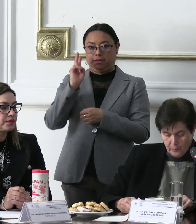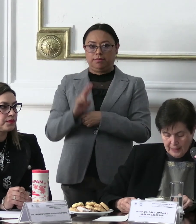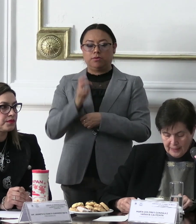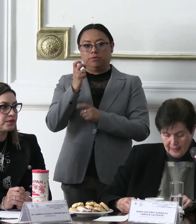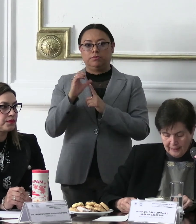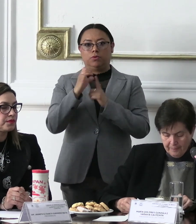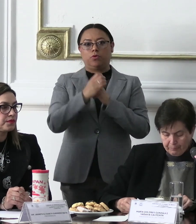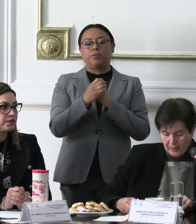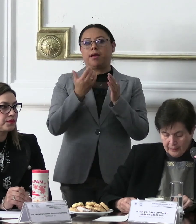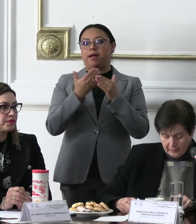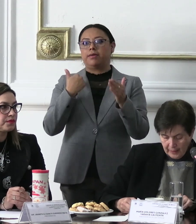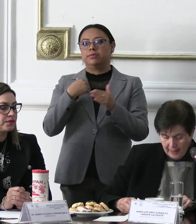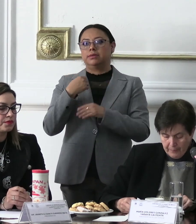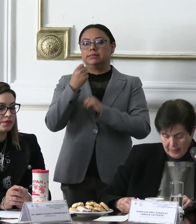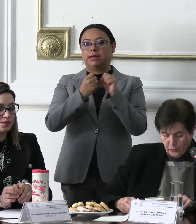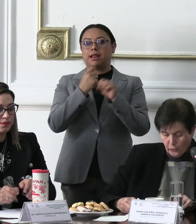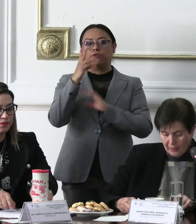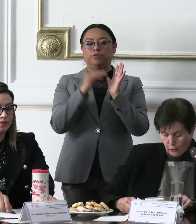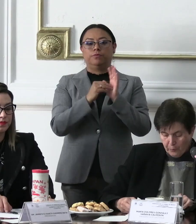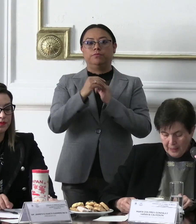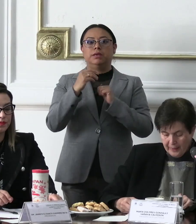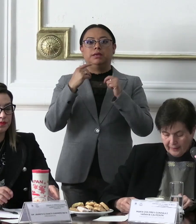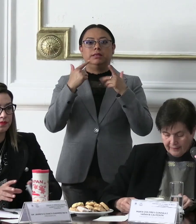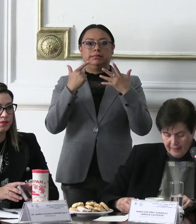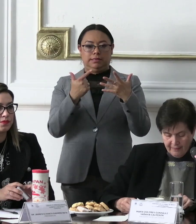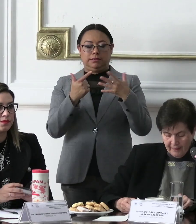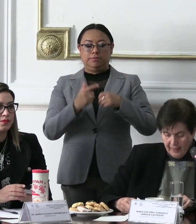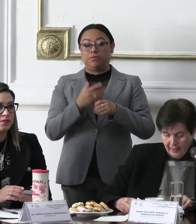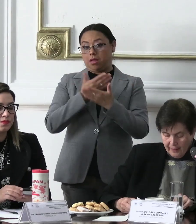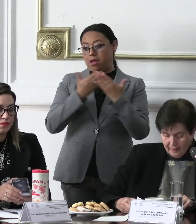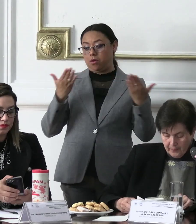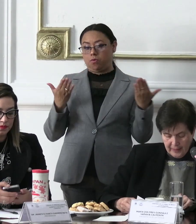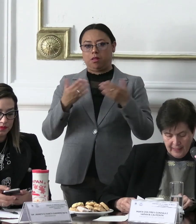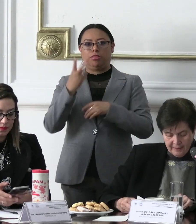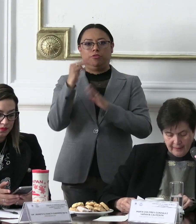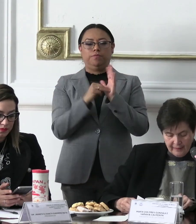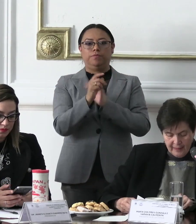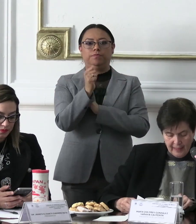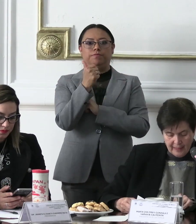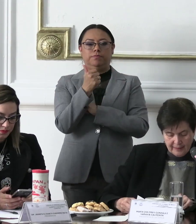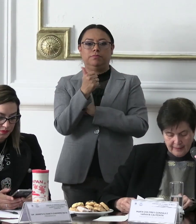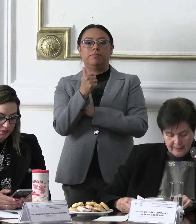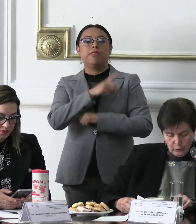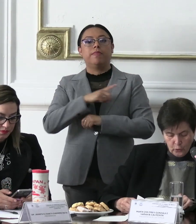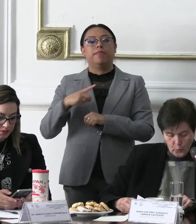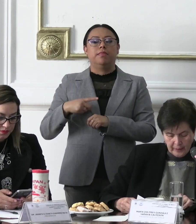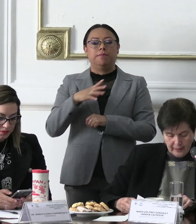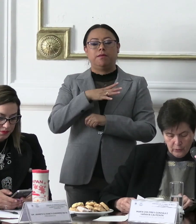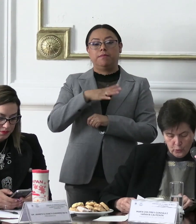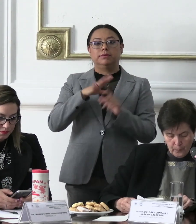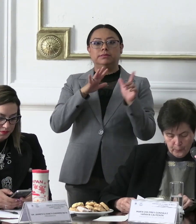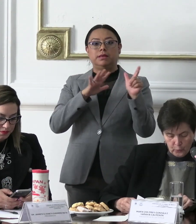en 2007 a precios del 2026 debería ascender a